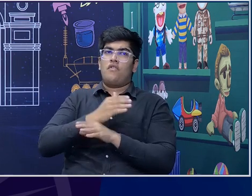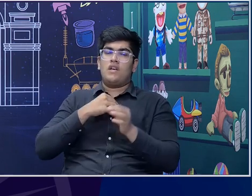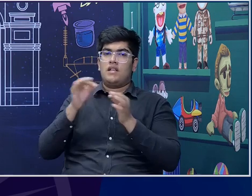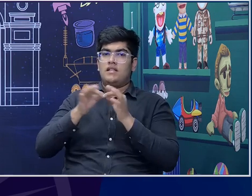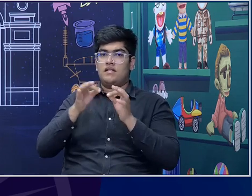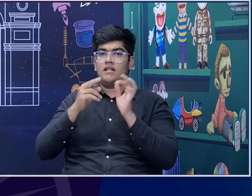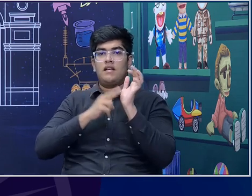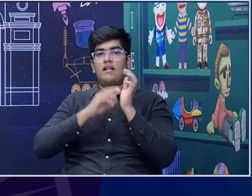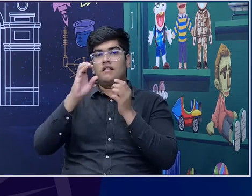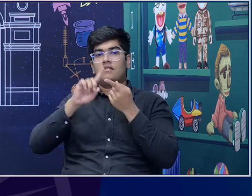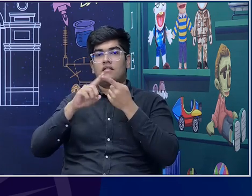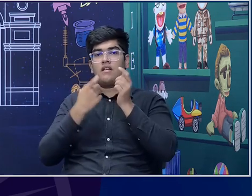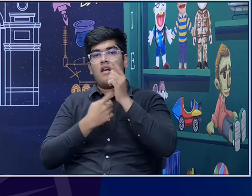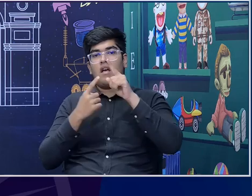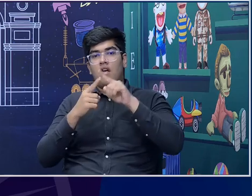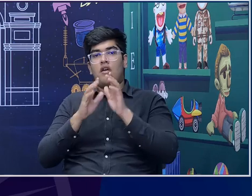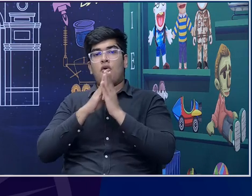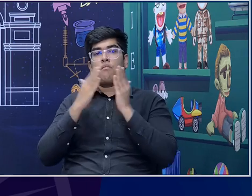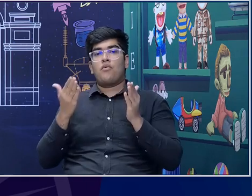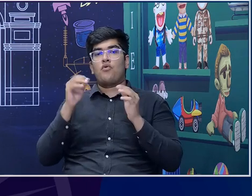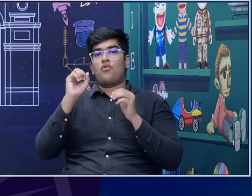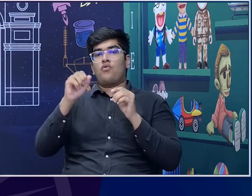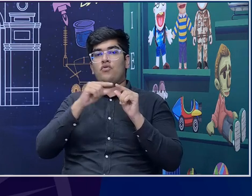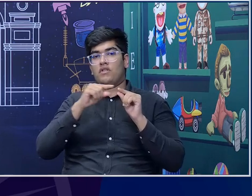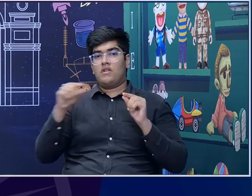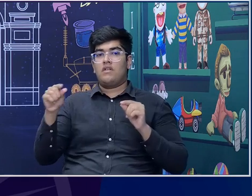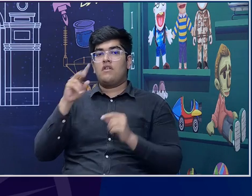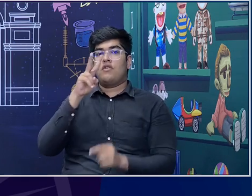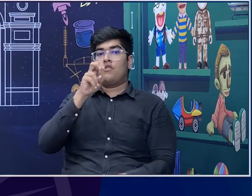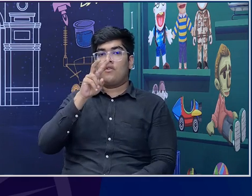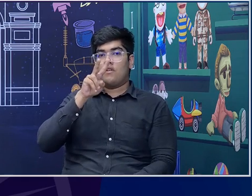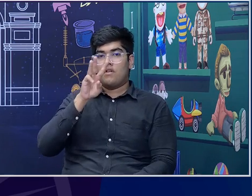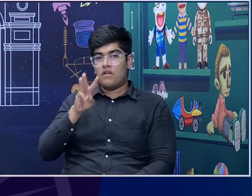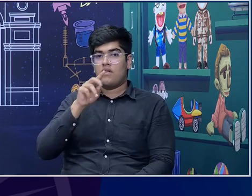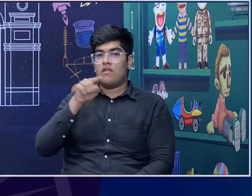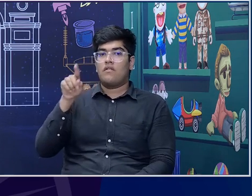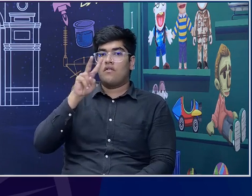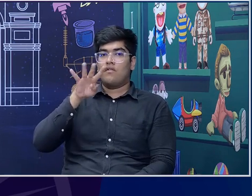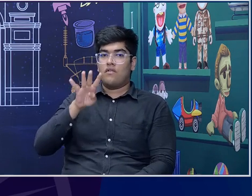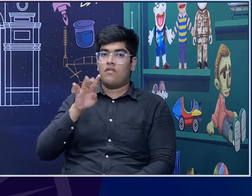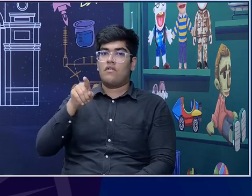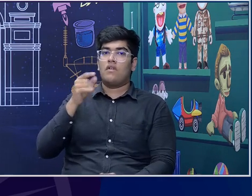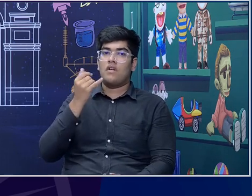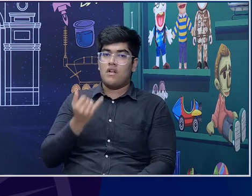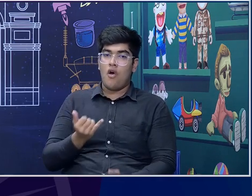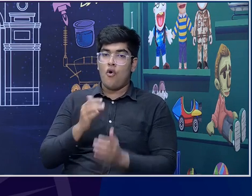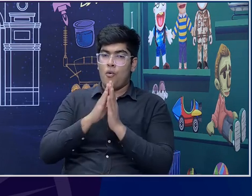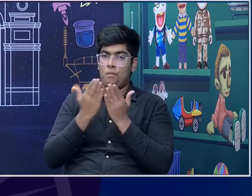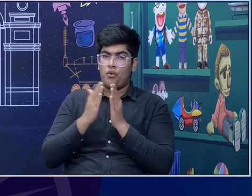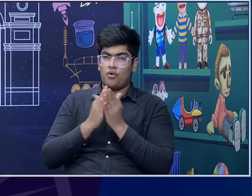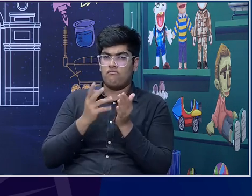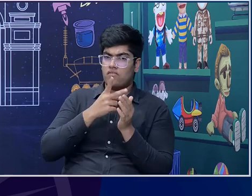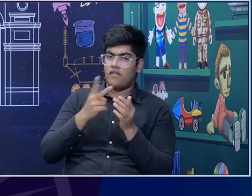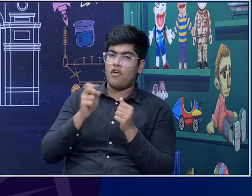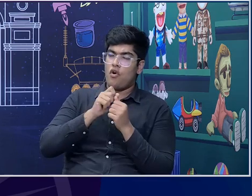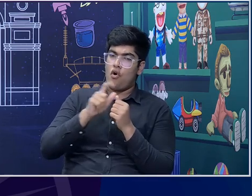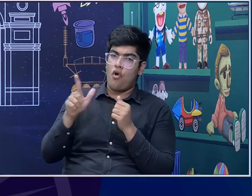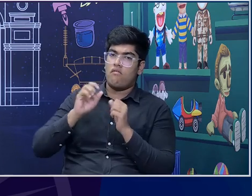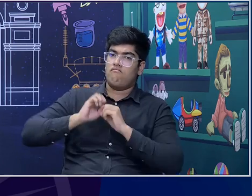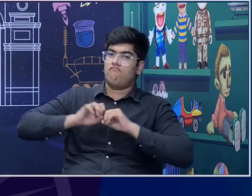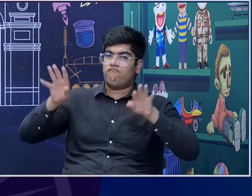NCRT Textbooks Related Information NCRT Textbooks 2023 और 2024 की सारी बुक्स आ चुकी है